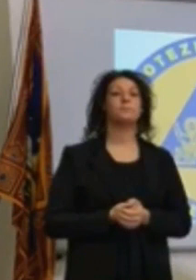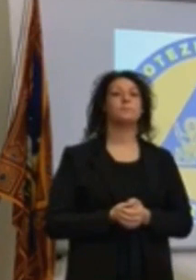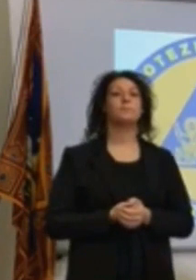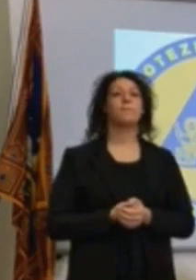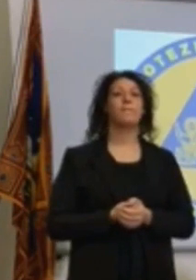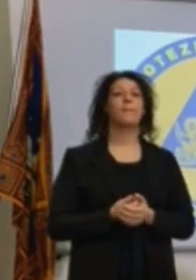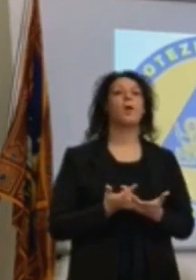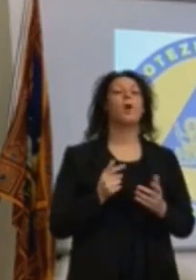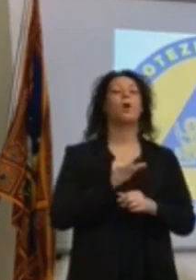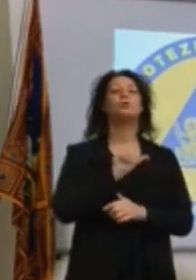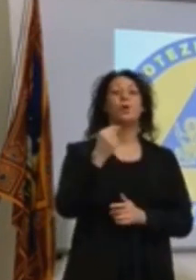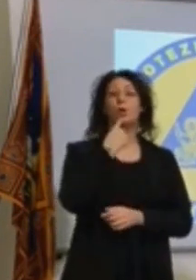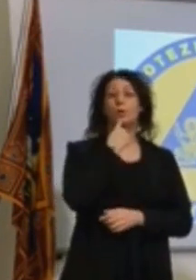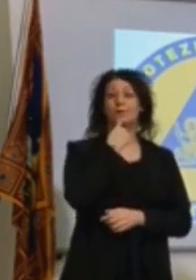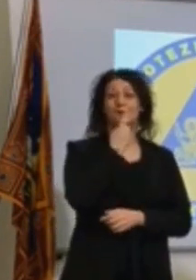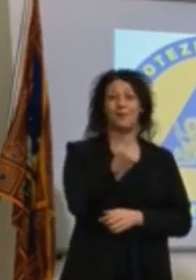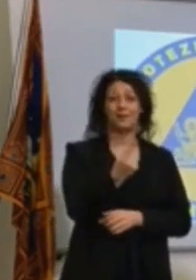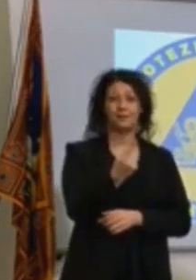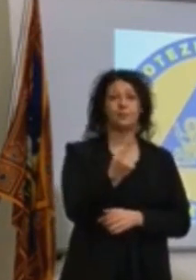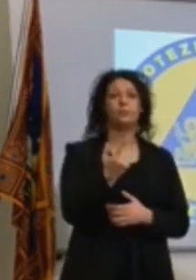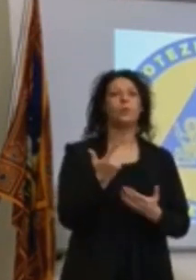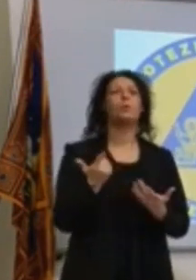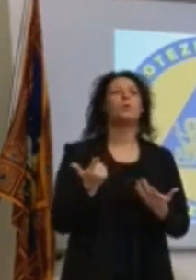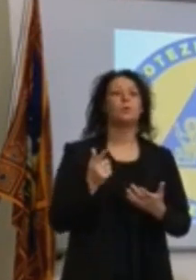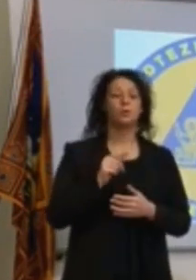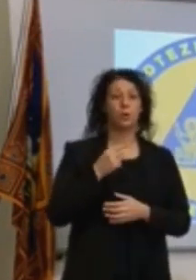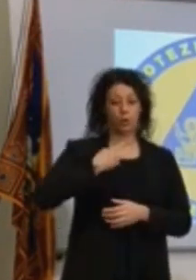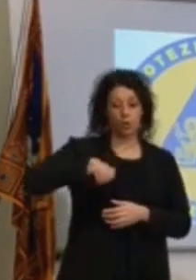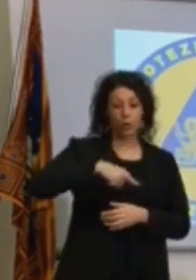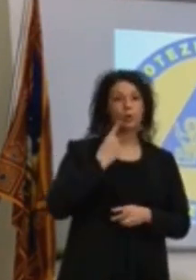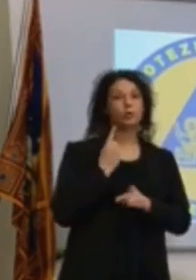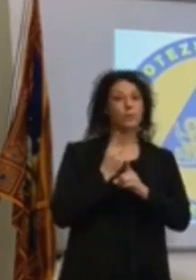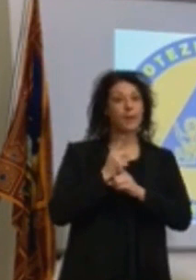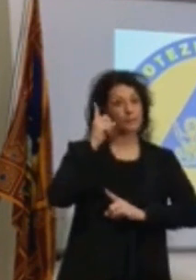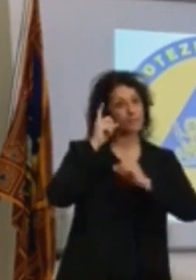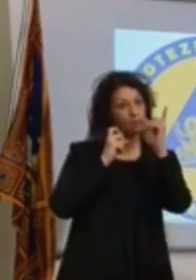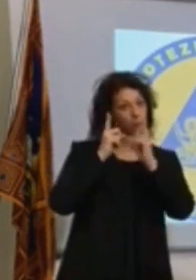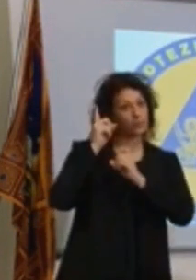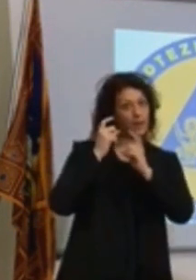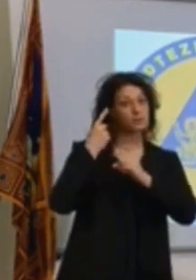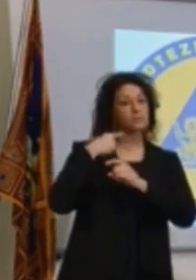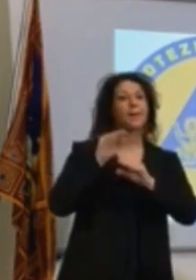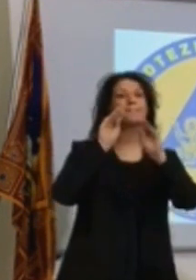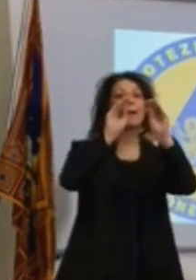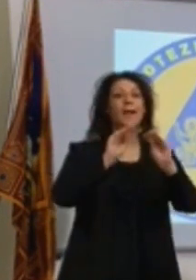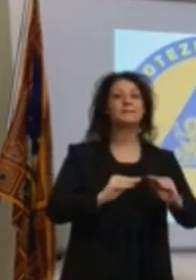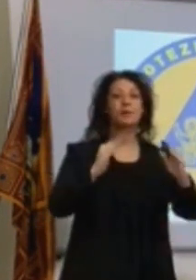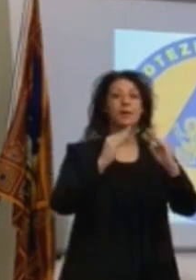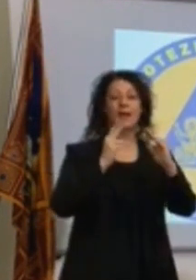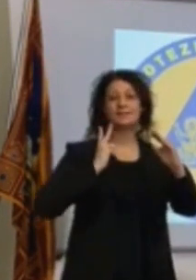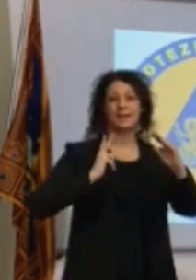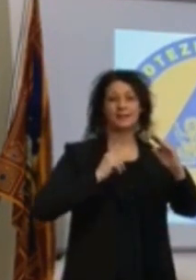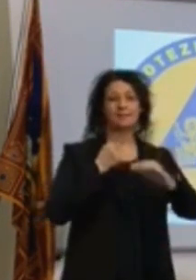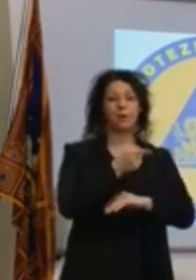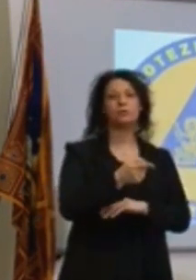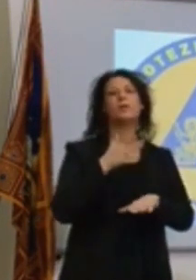non è che siamo noi in tempo di pace che dobbiamo preoccuparci del magazzino di una casa di riposo o di qualcun altro. Adesso c'è